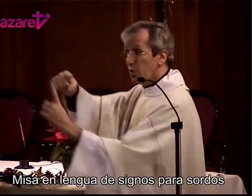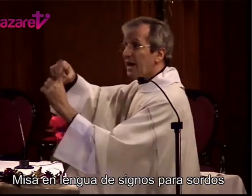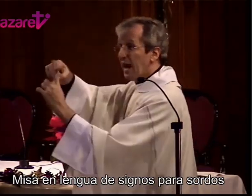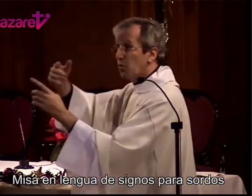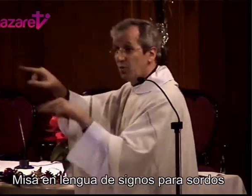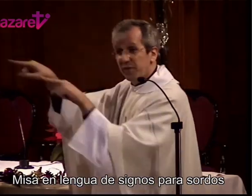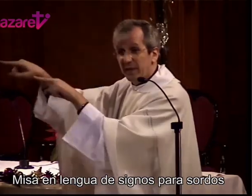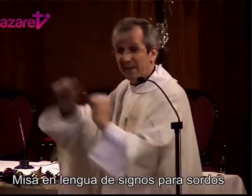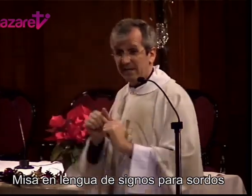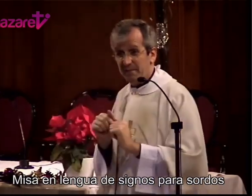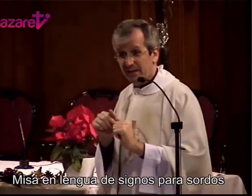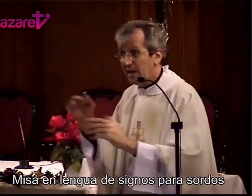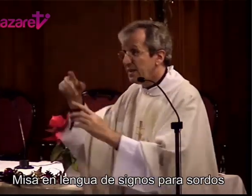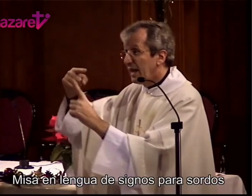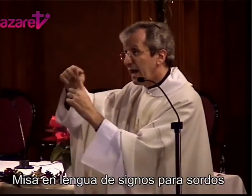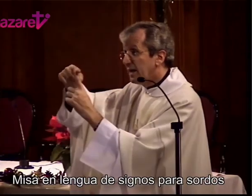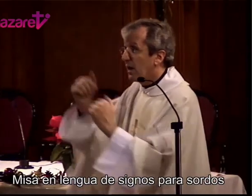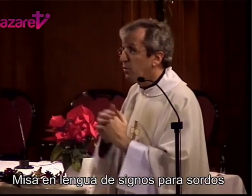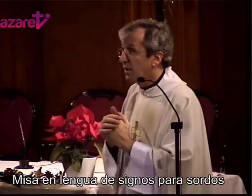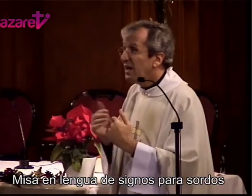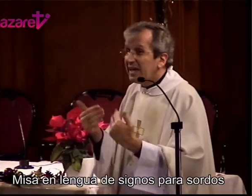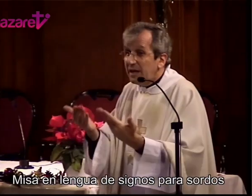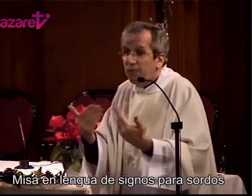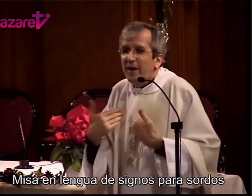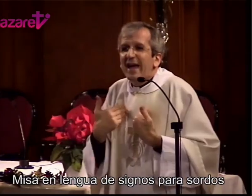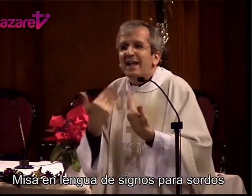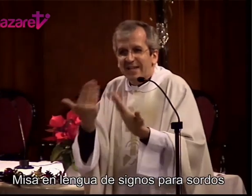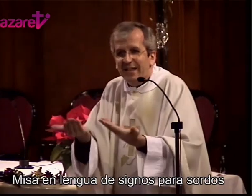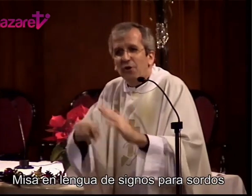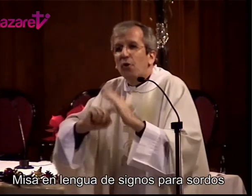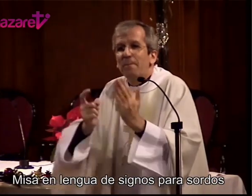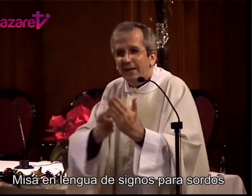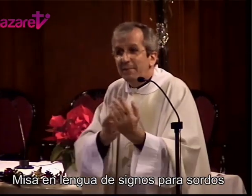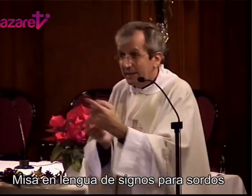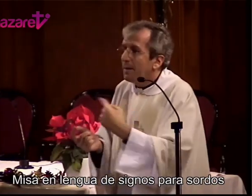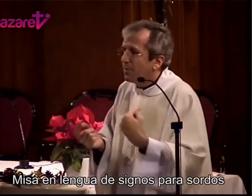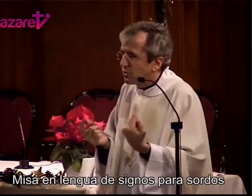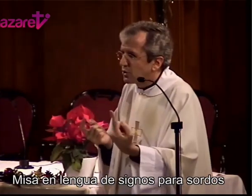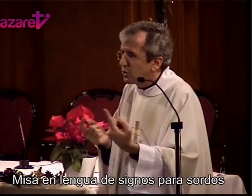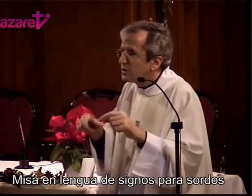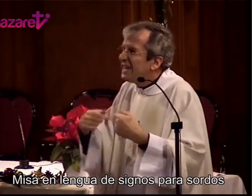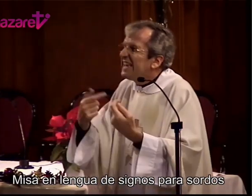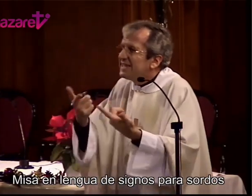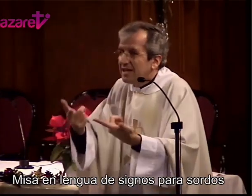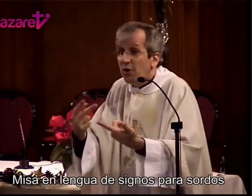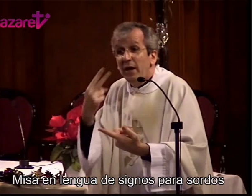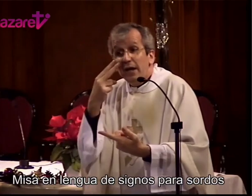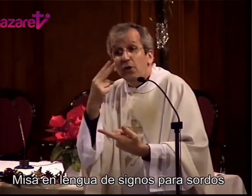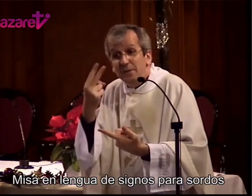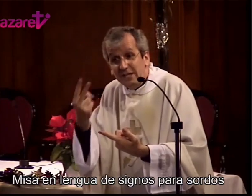la cruz de pesebre, en la cruz, y fue, él se entregó completamente por nosotros y se dio, y lo visitaron